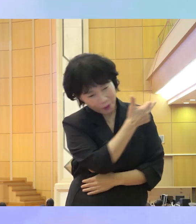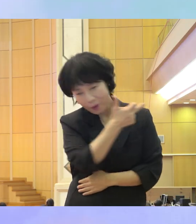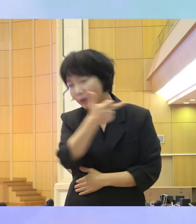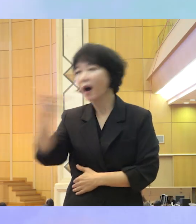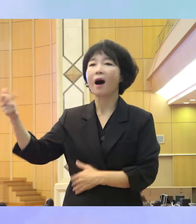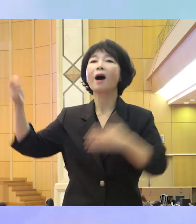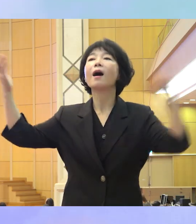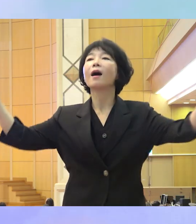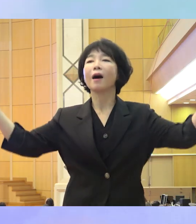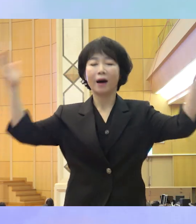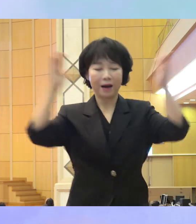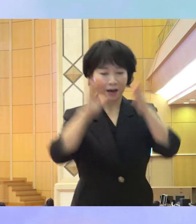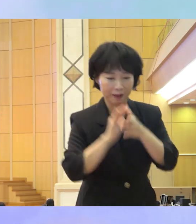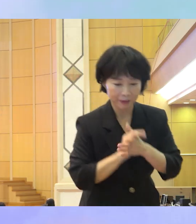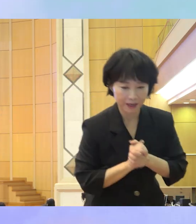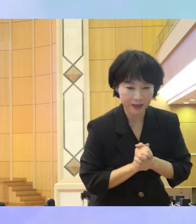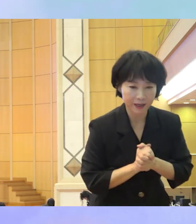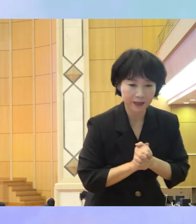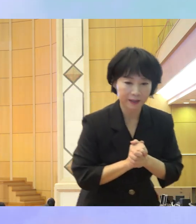한량없도다.